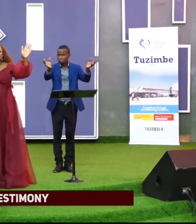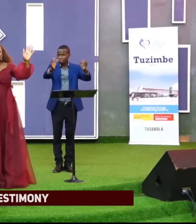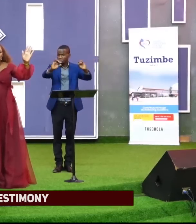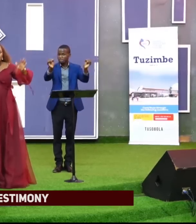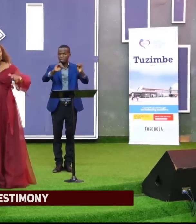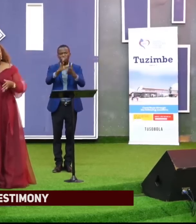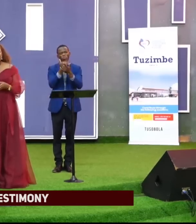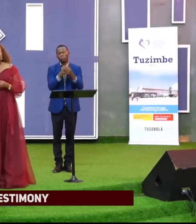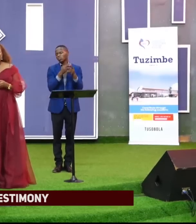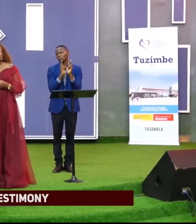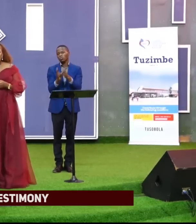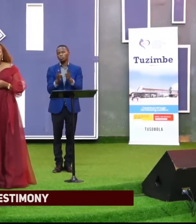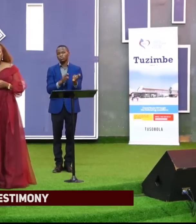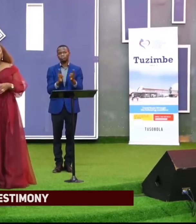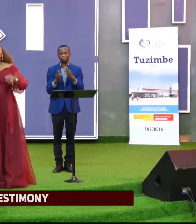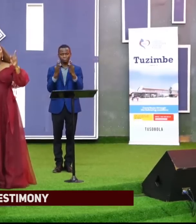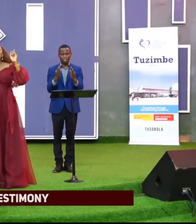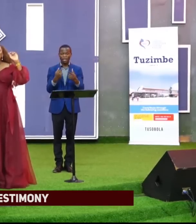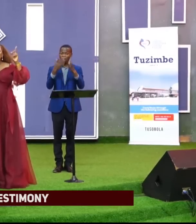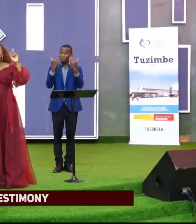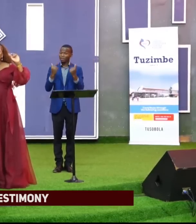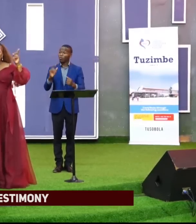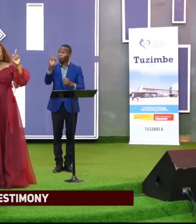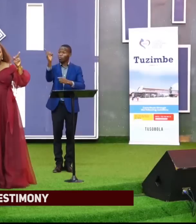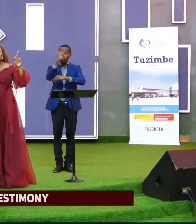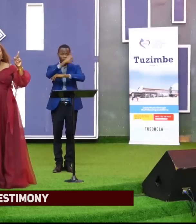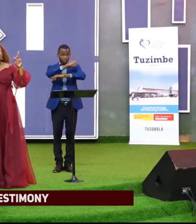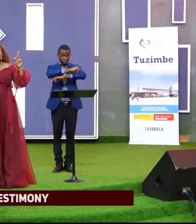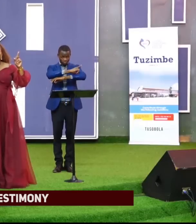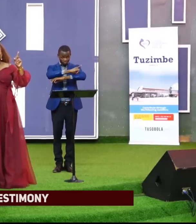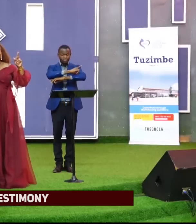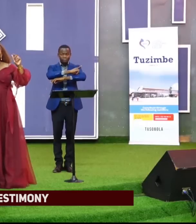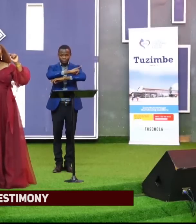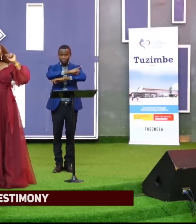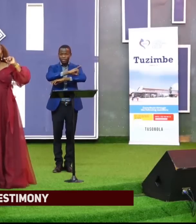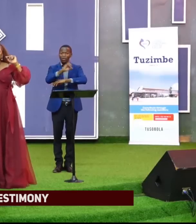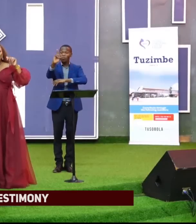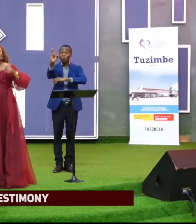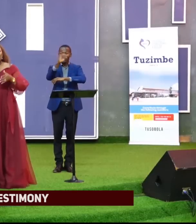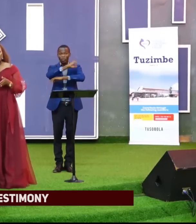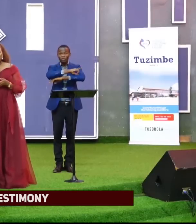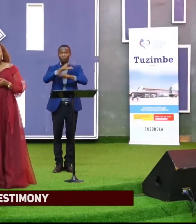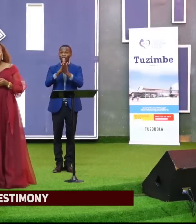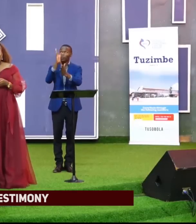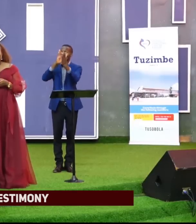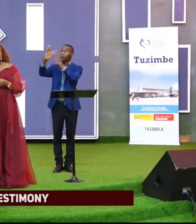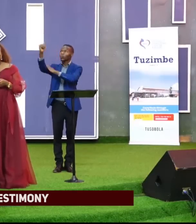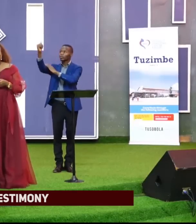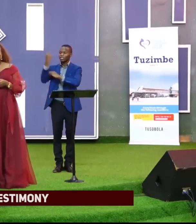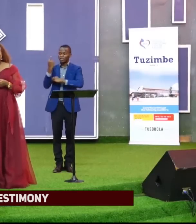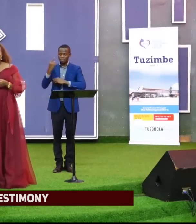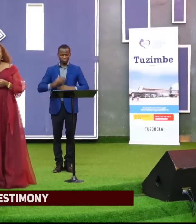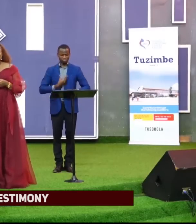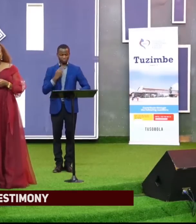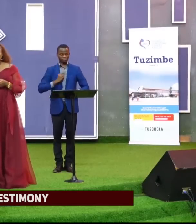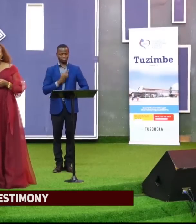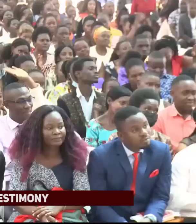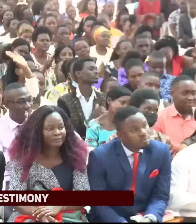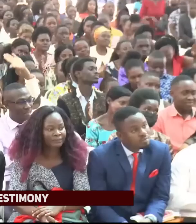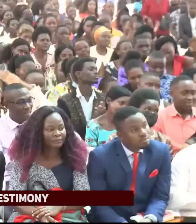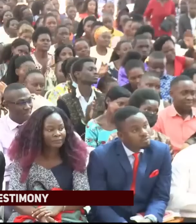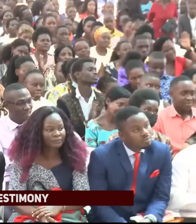nga nabimanyiira. Naye lwali lumu. Lwali lumu Katonda n'atukyalira.